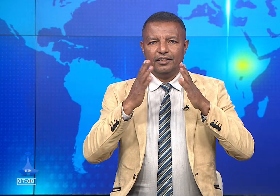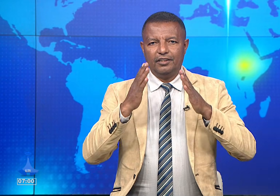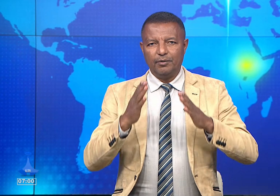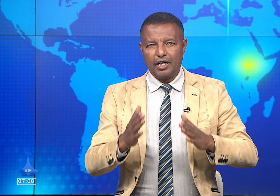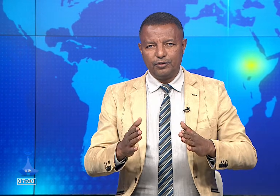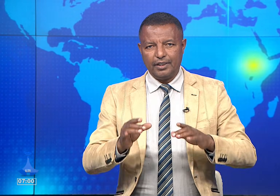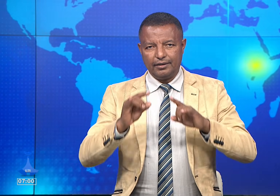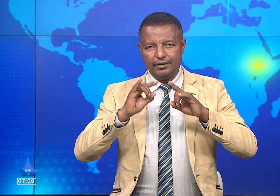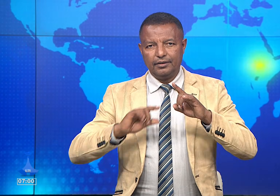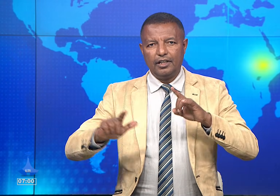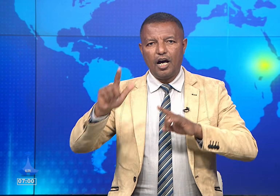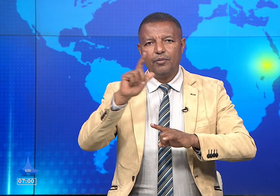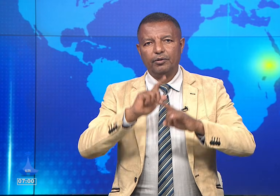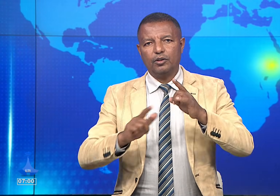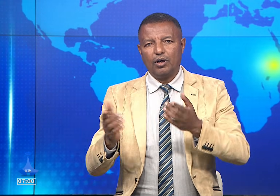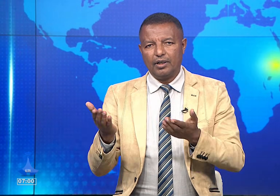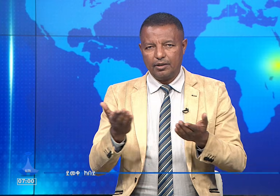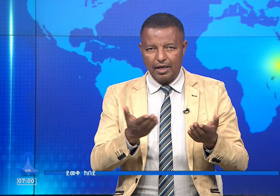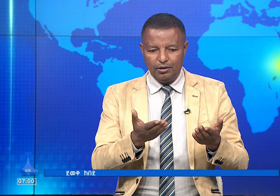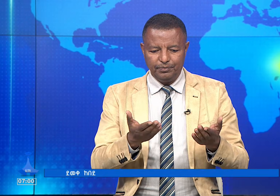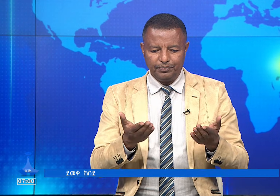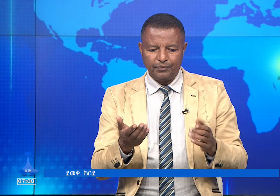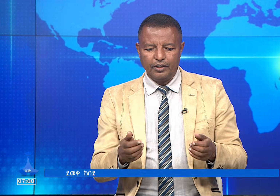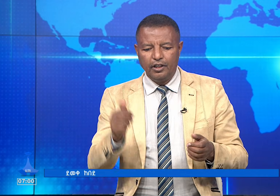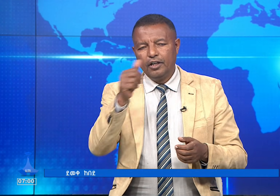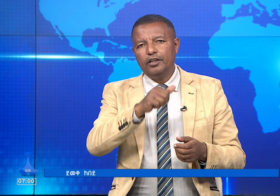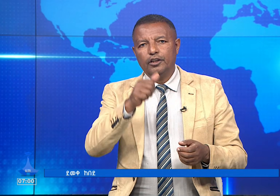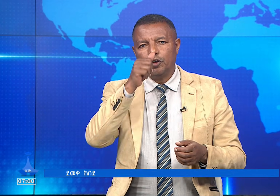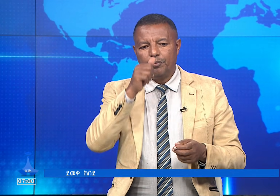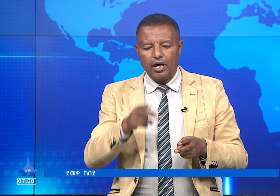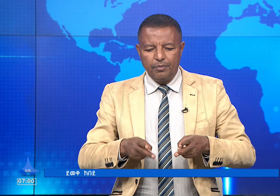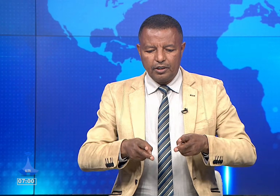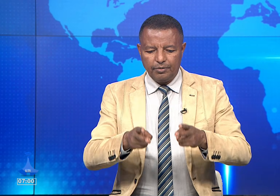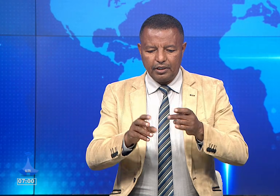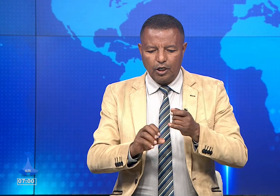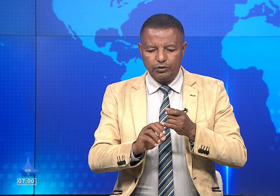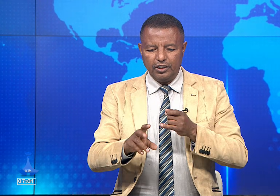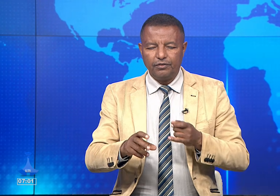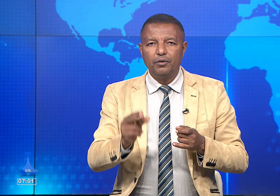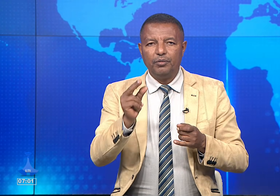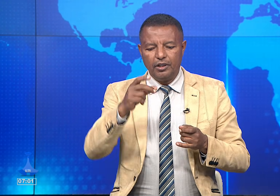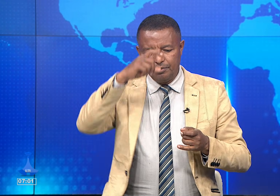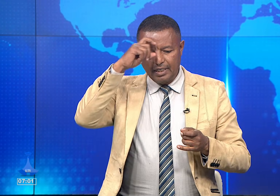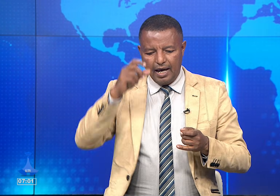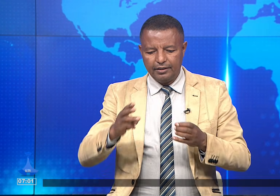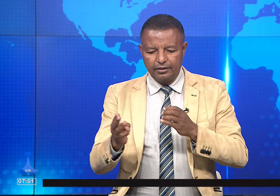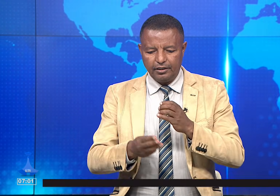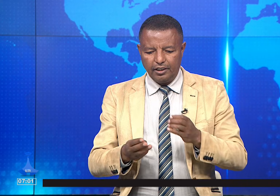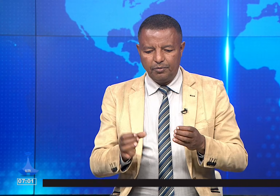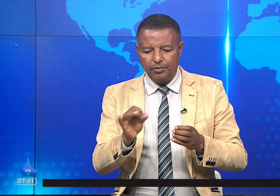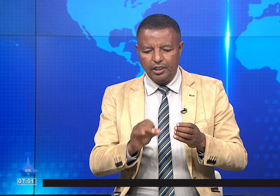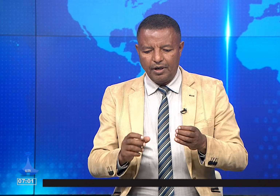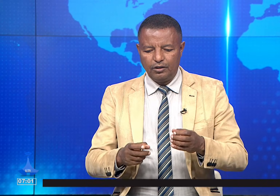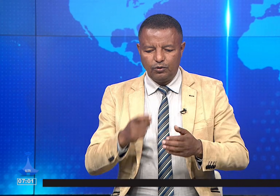ጤና ይስጥልኝ ተመልካቾቻችን፣ ዜና በምልክት ቋንቋ ቀርባለሁ። ኢትዮጵያ በግብርናው ዘርፍ በበጋ